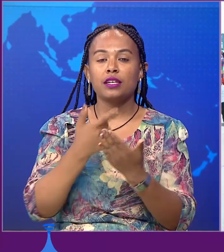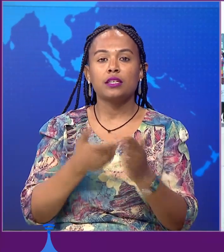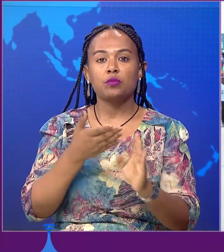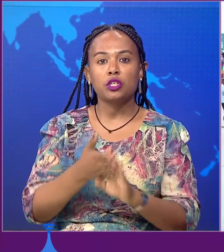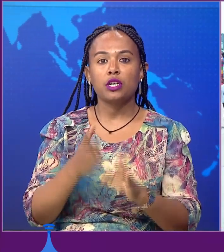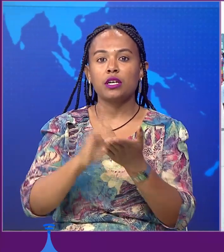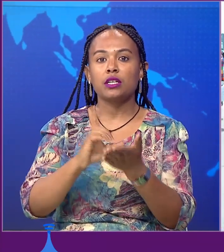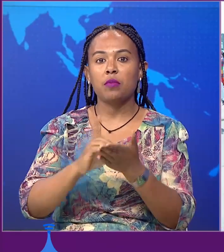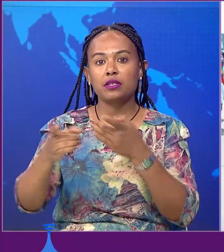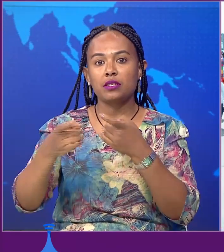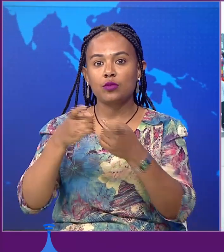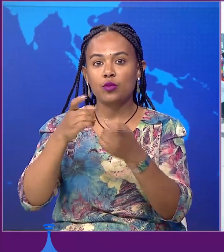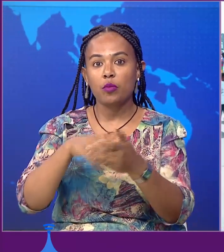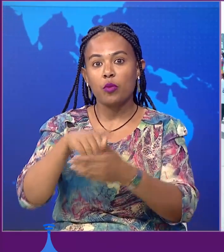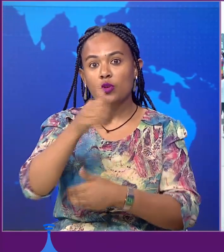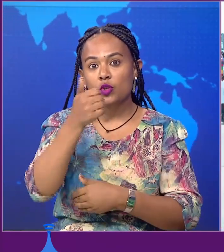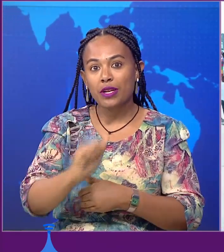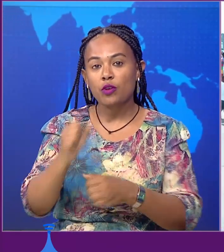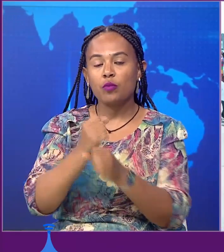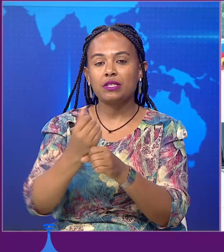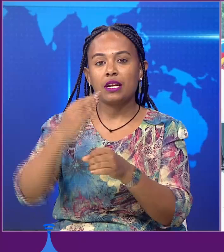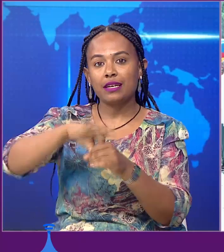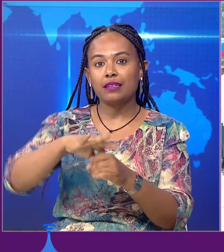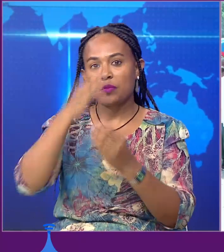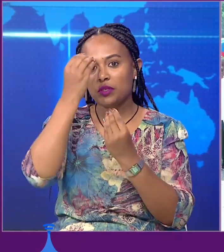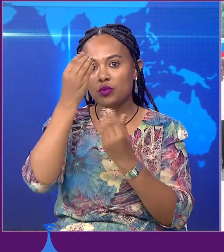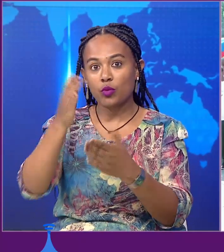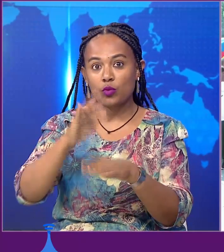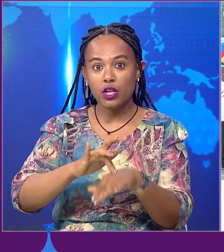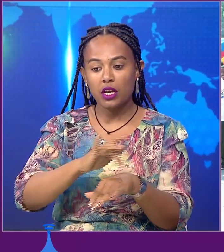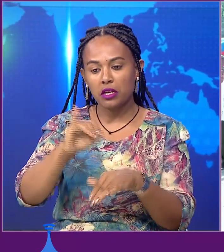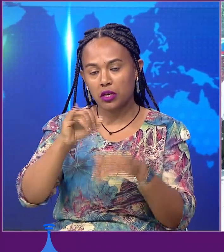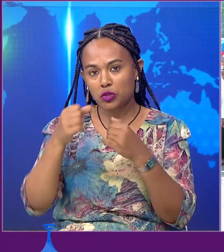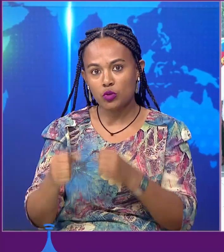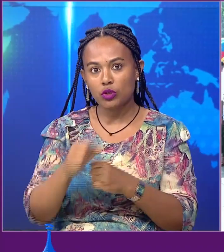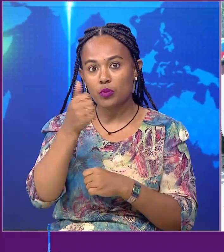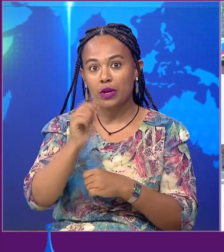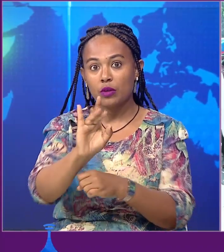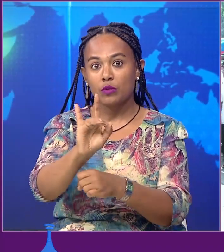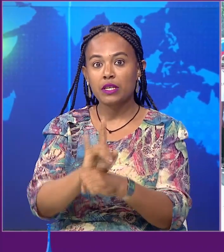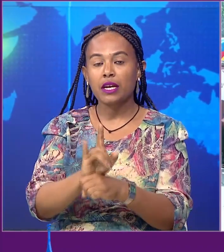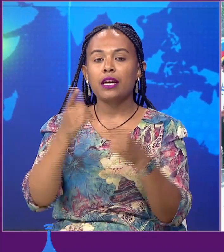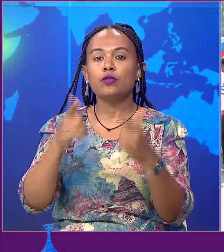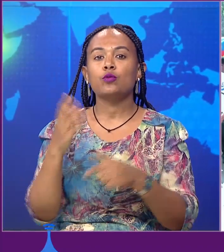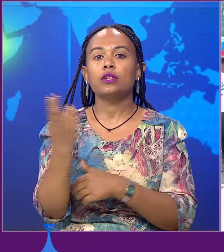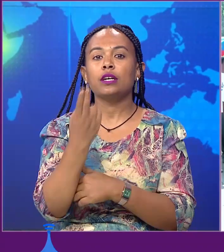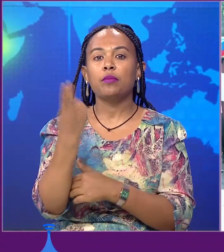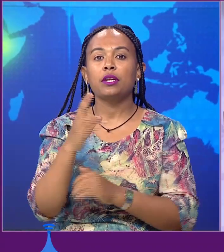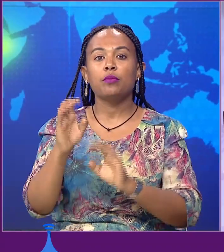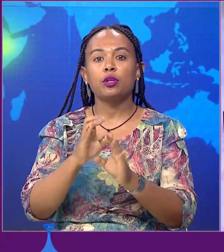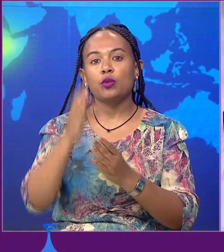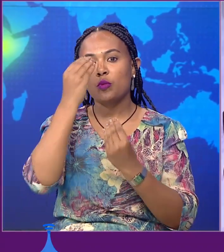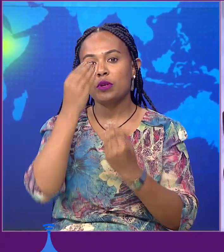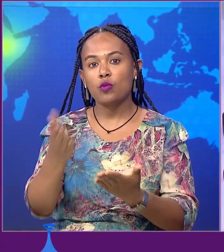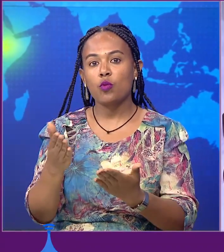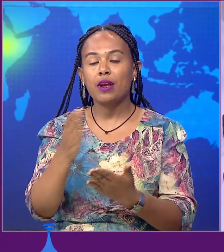ከተማ አስተዳደሩ በሚያወጣቸው ማንኛውም የሥራ ቅጥር ማስታወቂያዎች ላይ እንደየችሎታቸው እንደማንኛውም ዜጋ የድሉ ተጠቃሚ እንደሚደረጉም አስታውቀዋል።